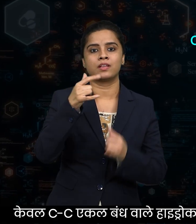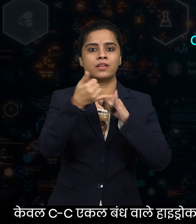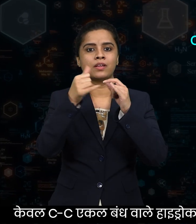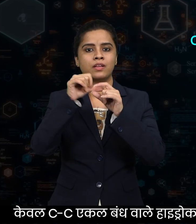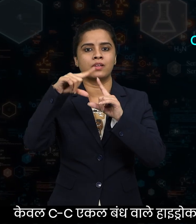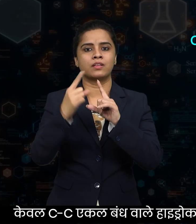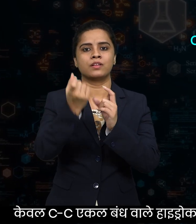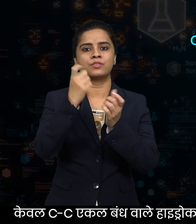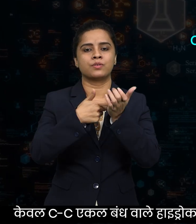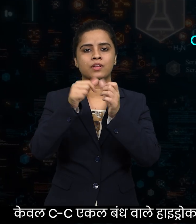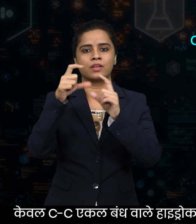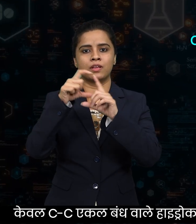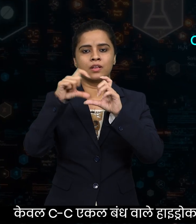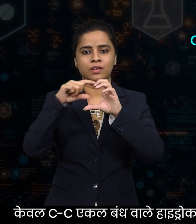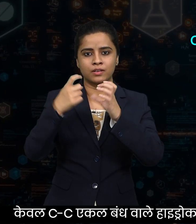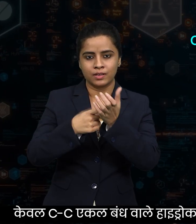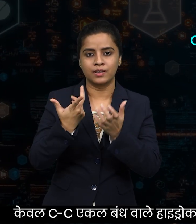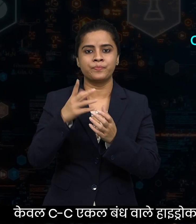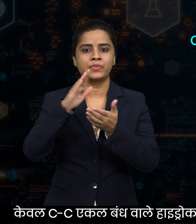के रूप में जाना जाता है।